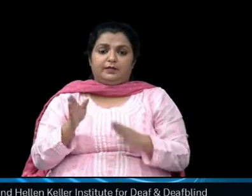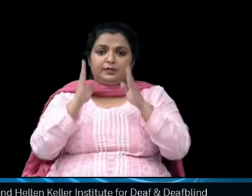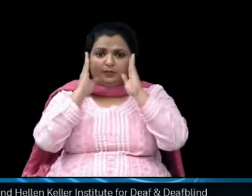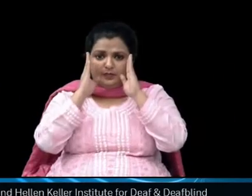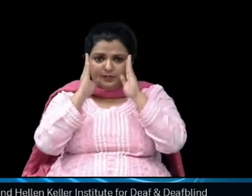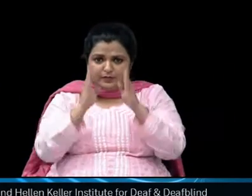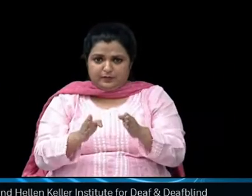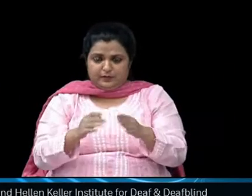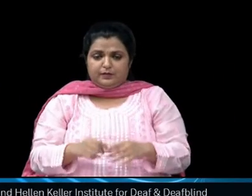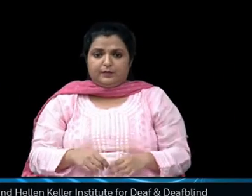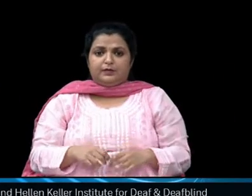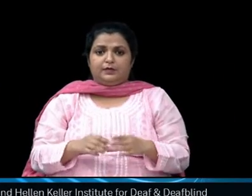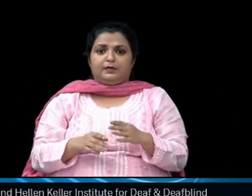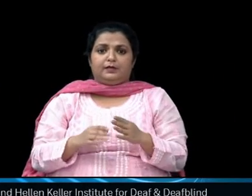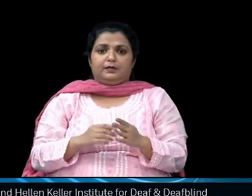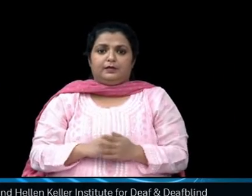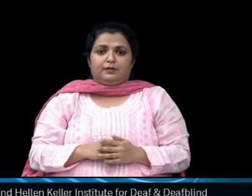वर्षा नौकोटी चालिसे लतों